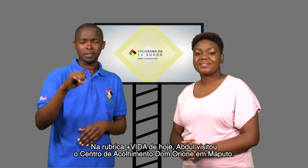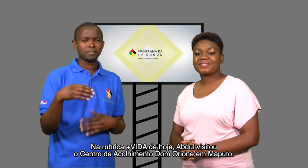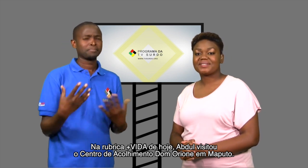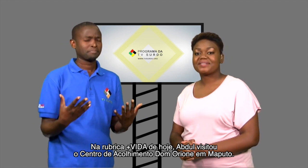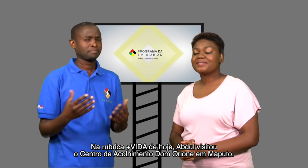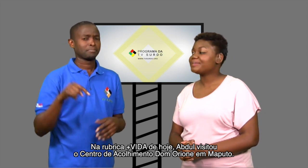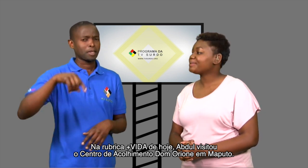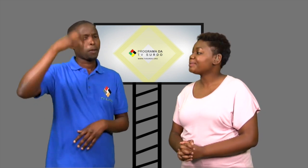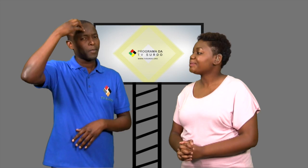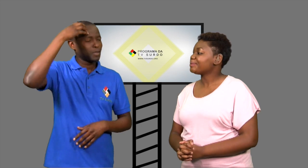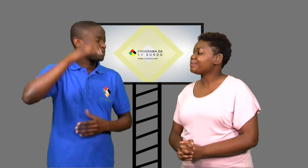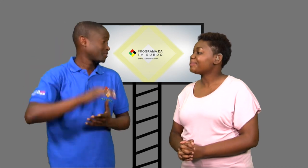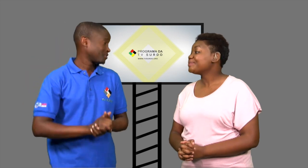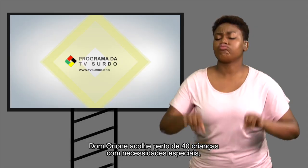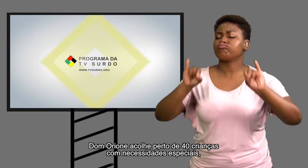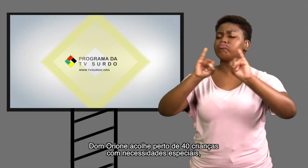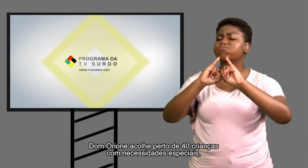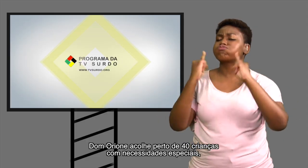Maputo.